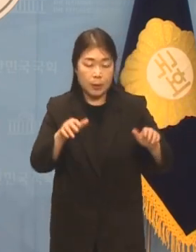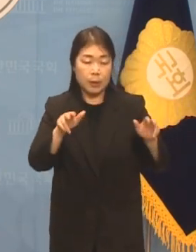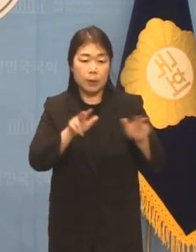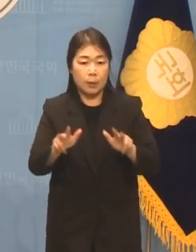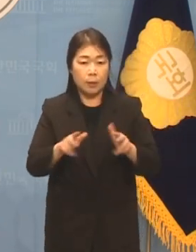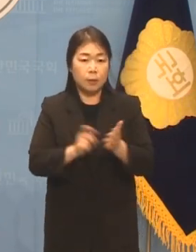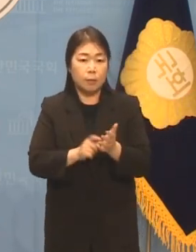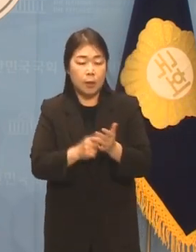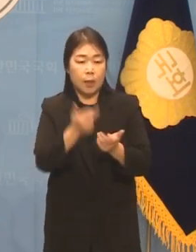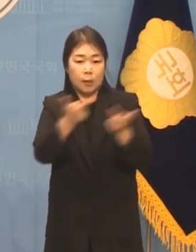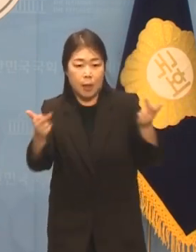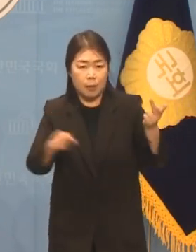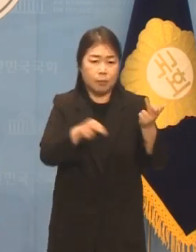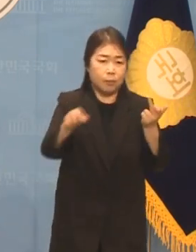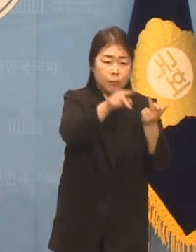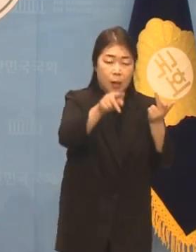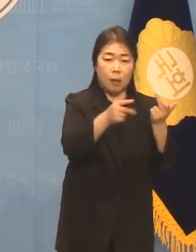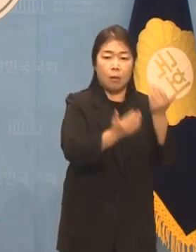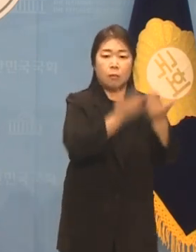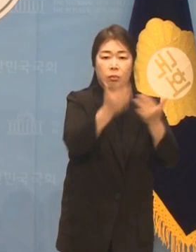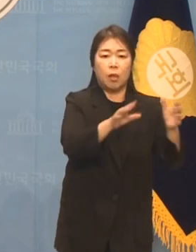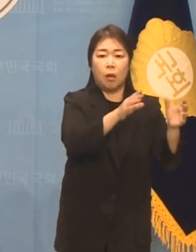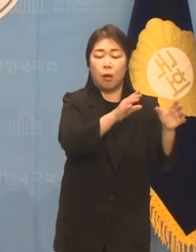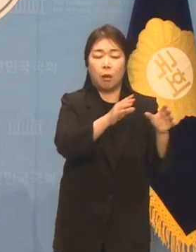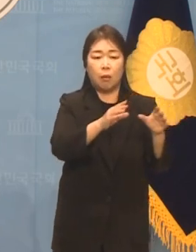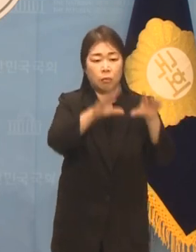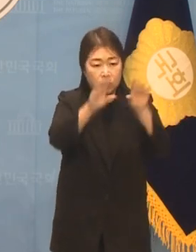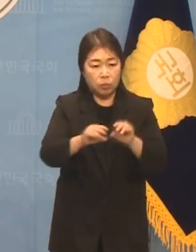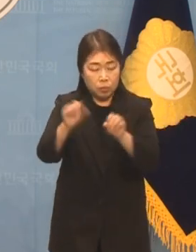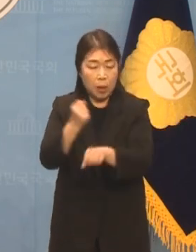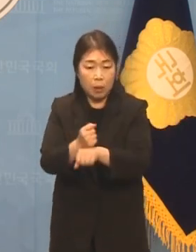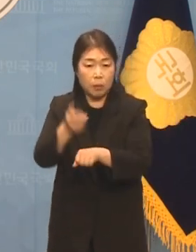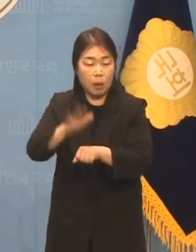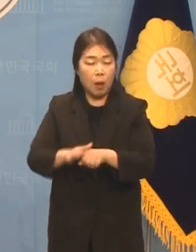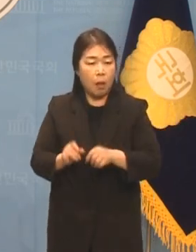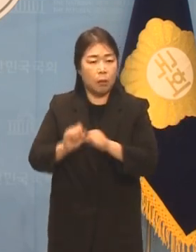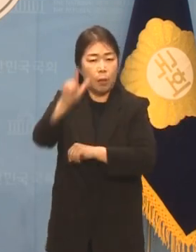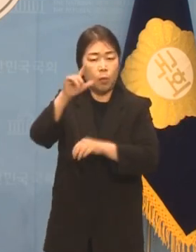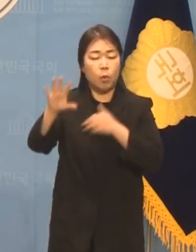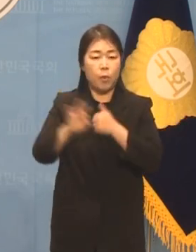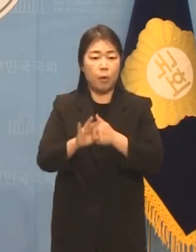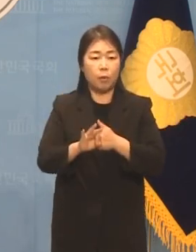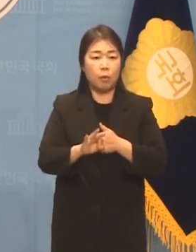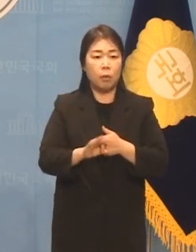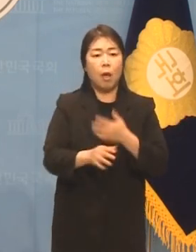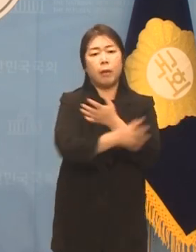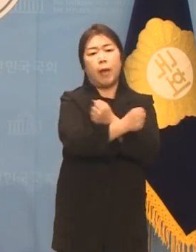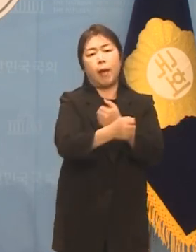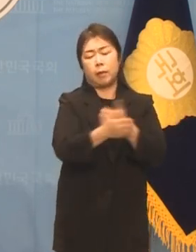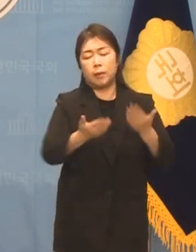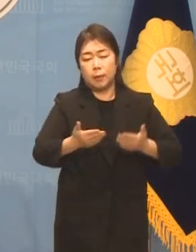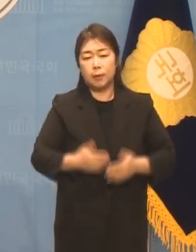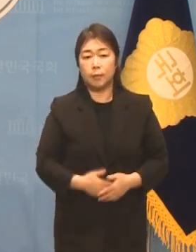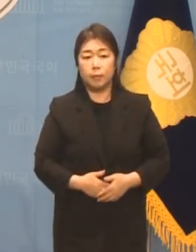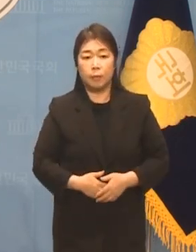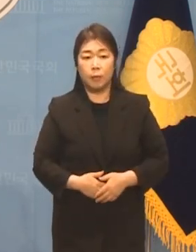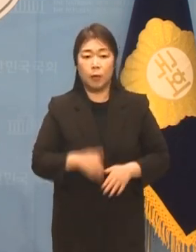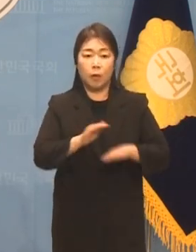섭니다. 이들은 대부분 무기계약직이거나 기간제 계약직으로 초과근무